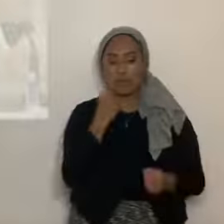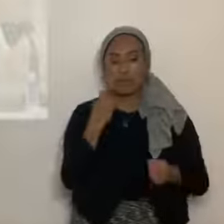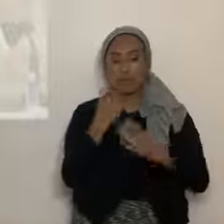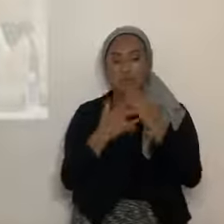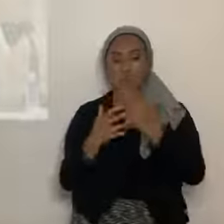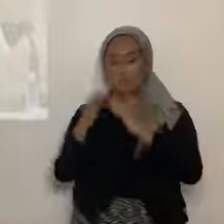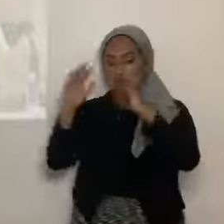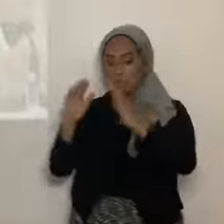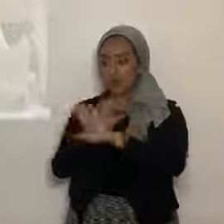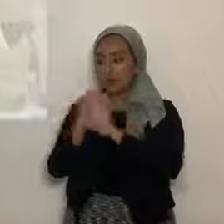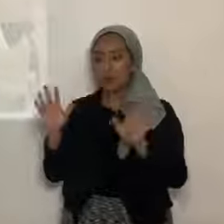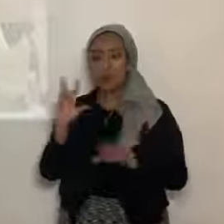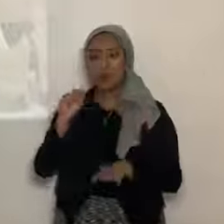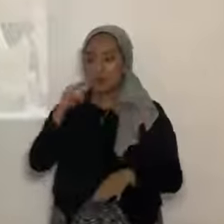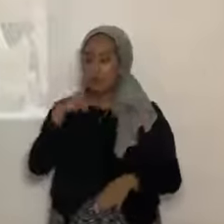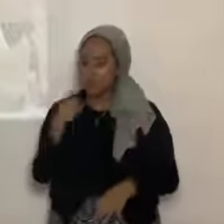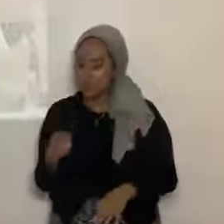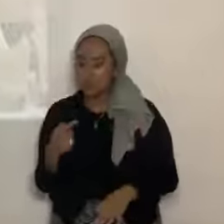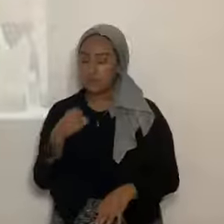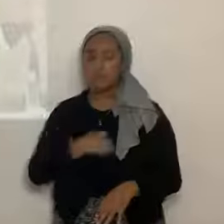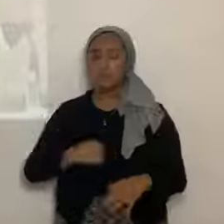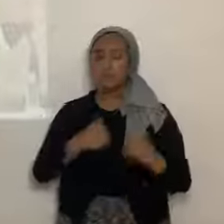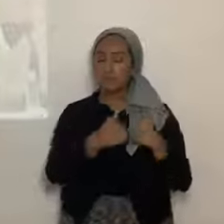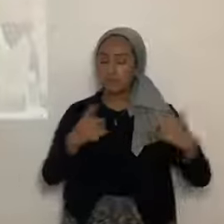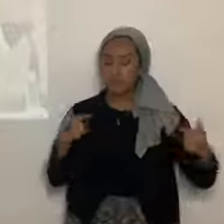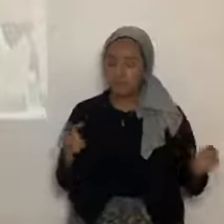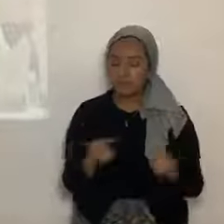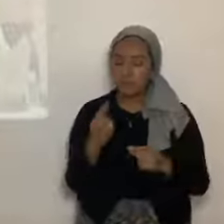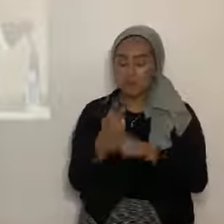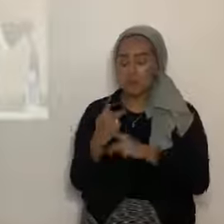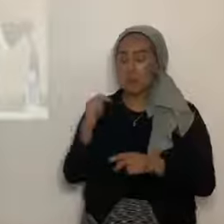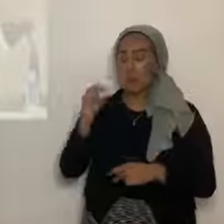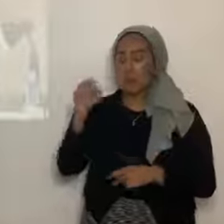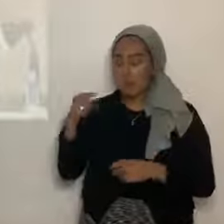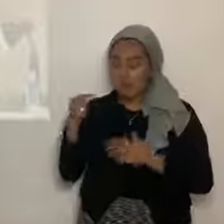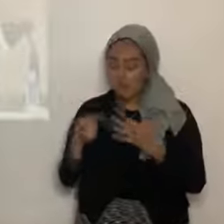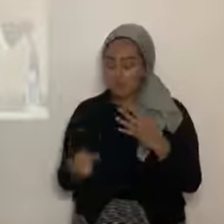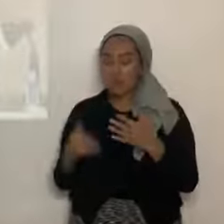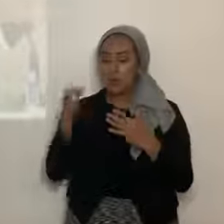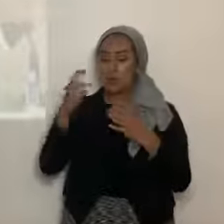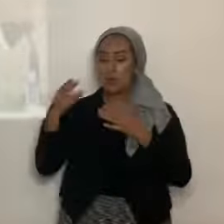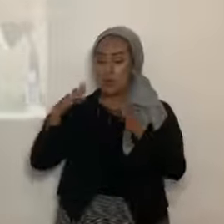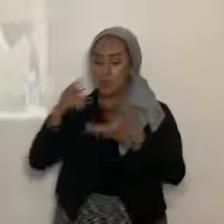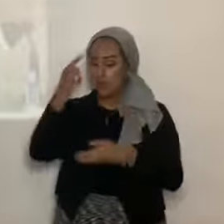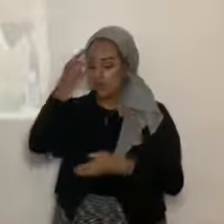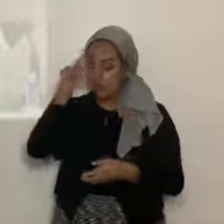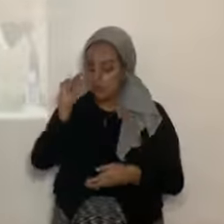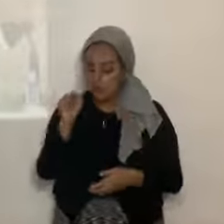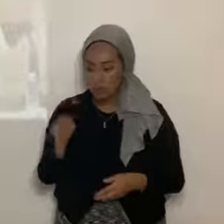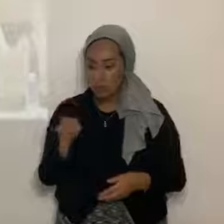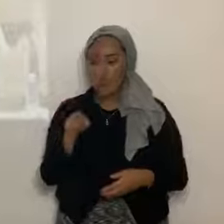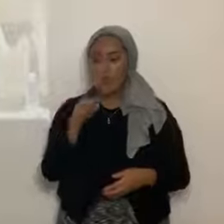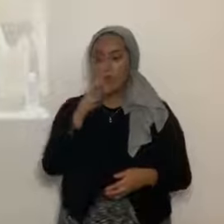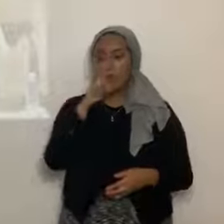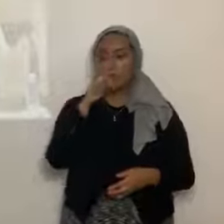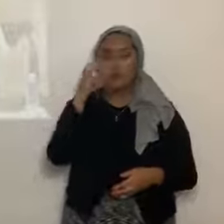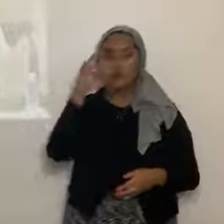y ya. Arrepiéntete, apártate de tus pecados, cumple la Torah. Yahshua Mashiach murió por ti. ¿Sí? Por su sangre somos